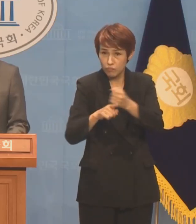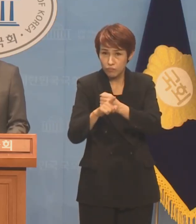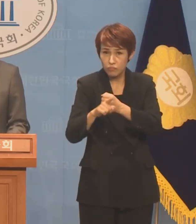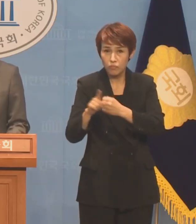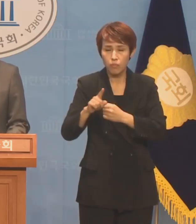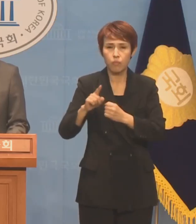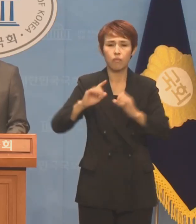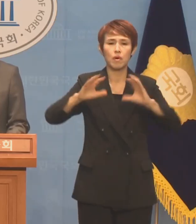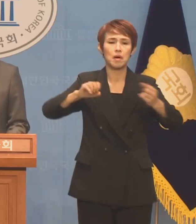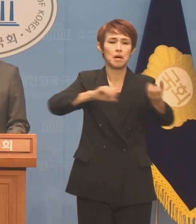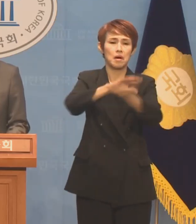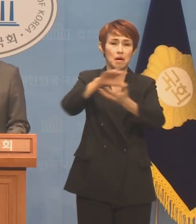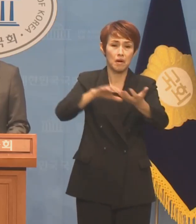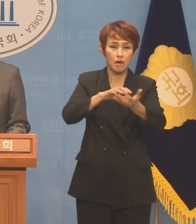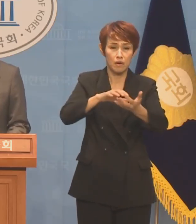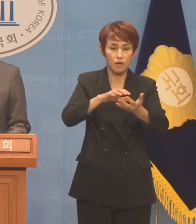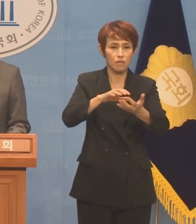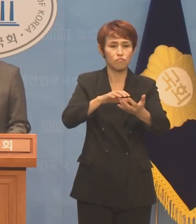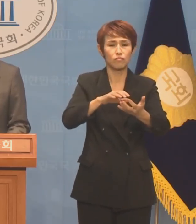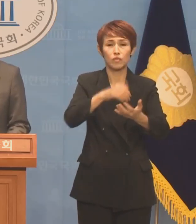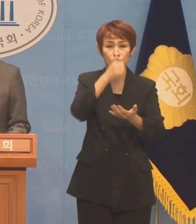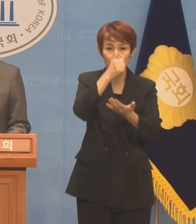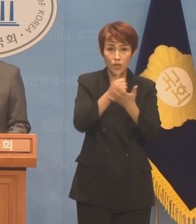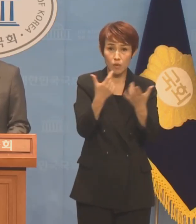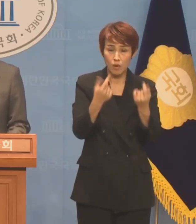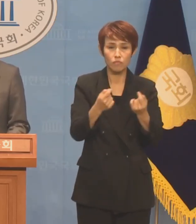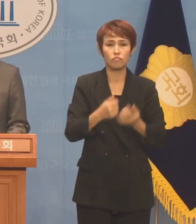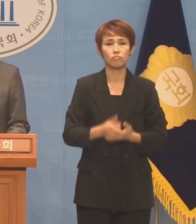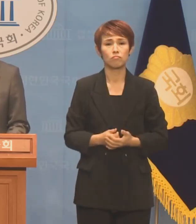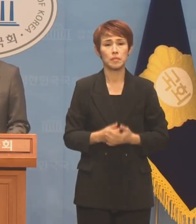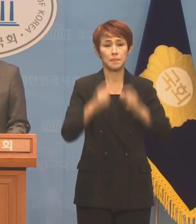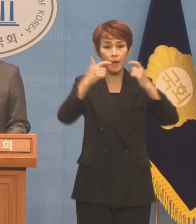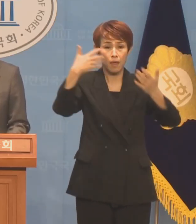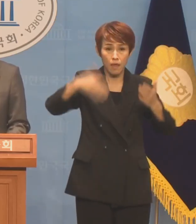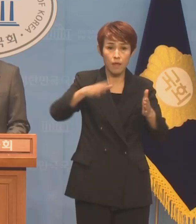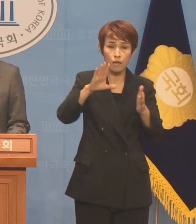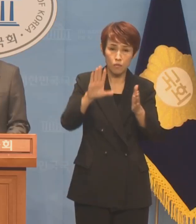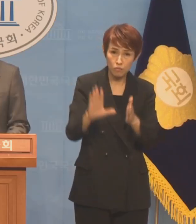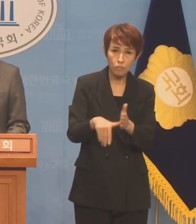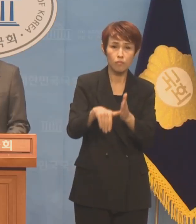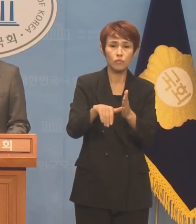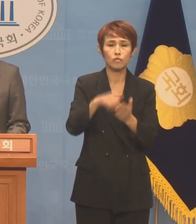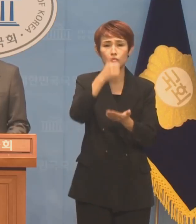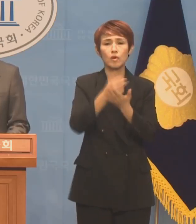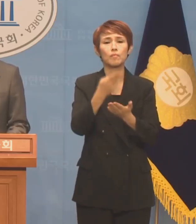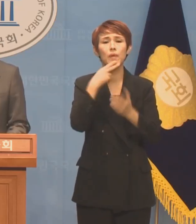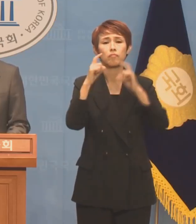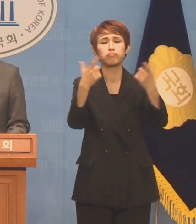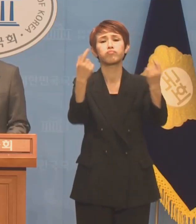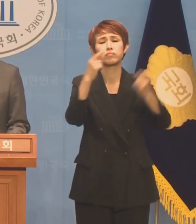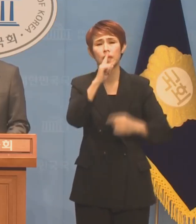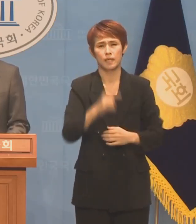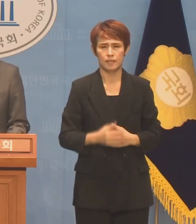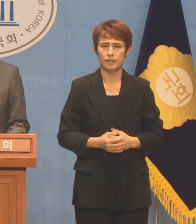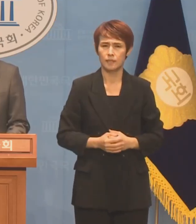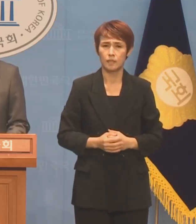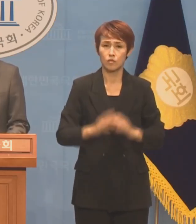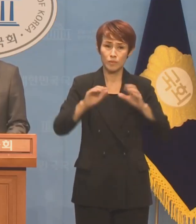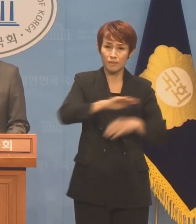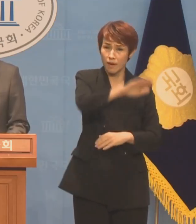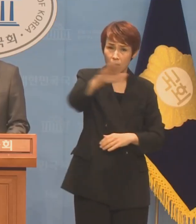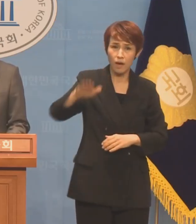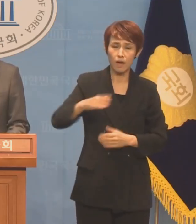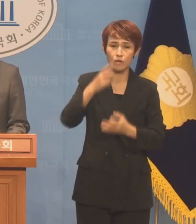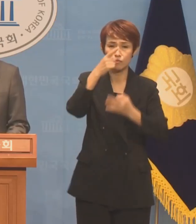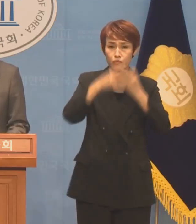대한 무죄 추정 원칙이라니 황당무계합니다. 온 국민이 실시간으로